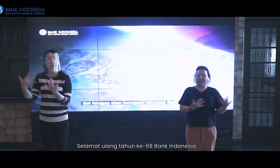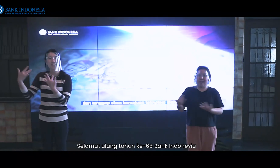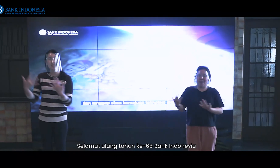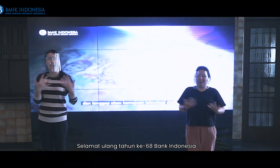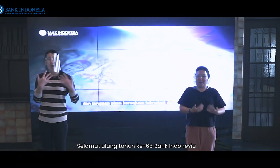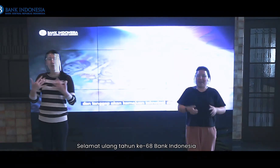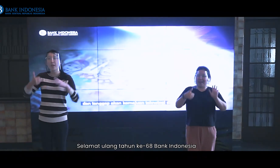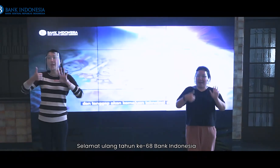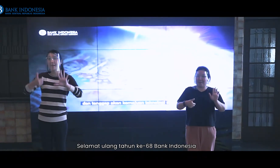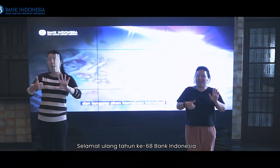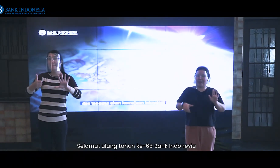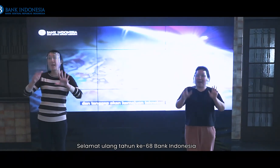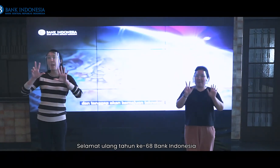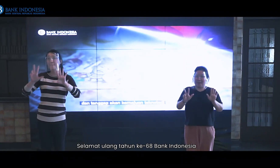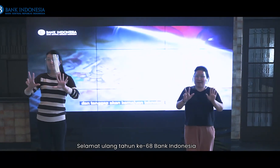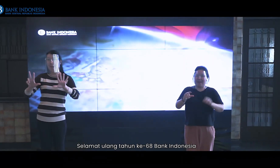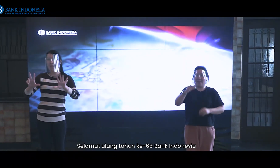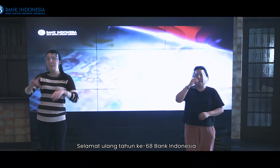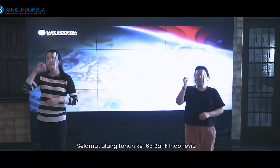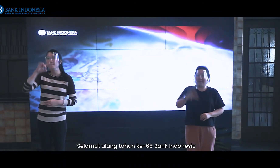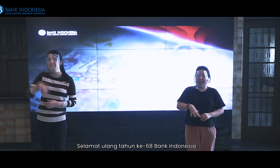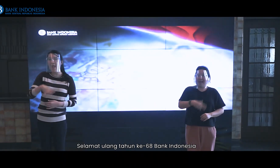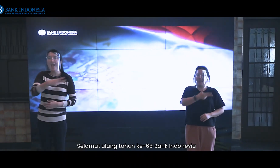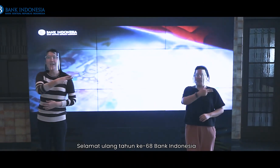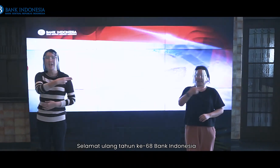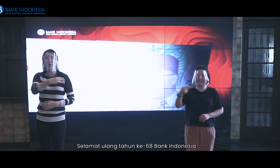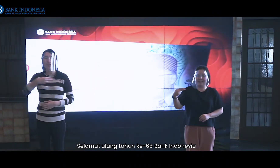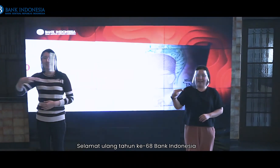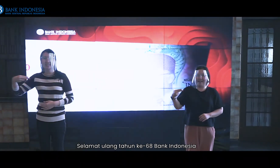Selamat ulang tahun ke-68 Bank Indonesia.